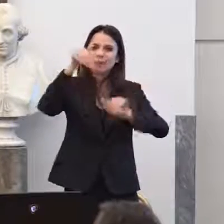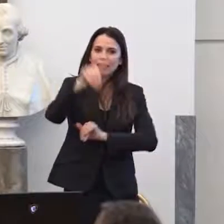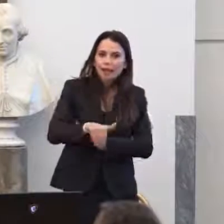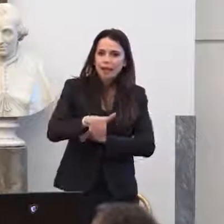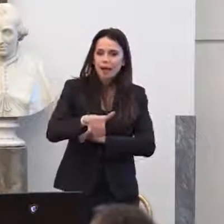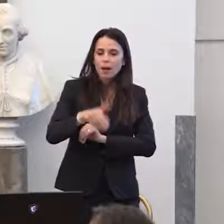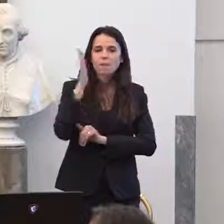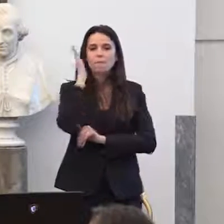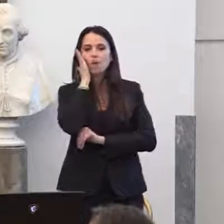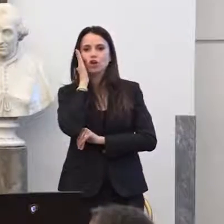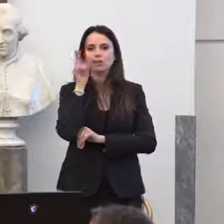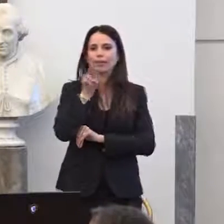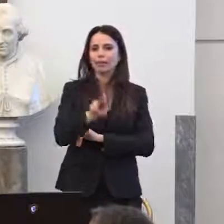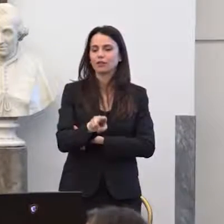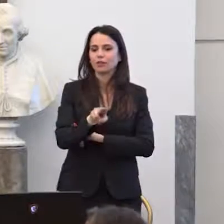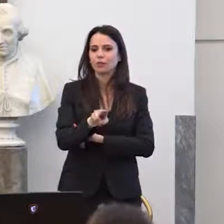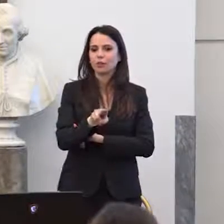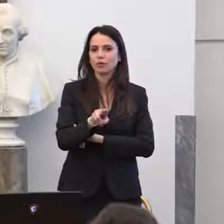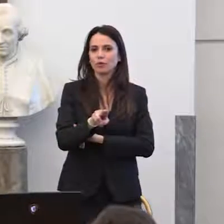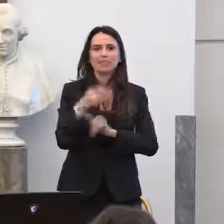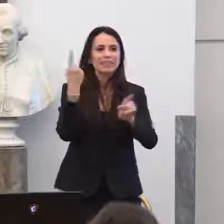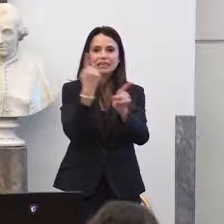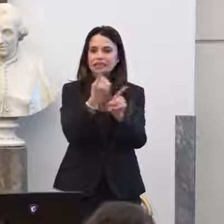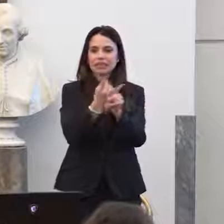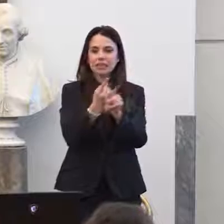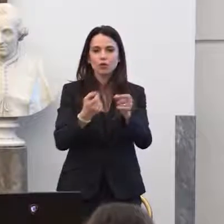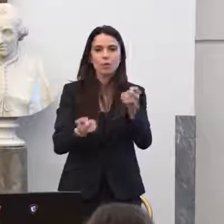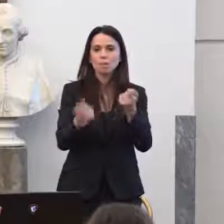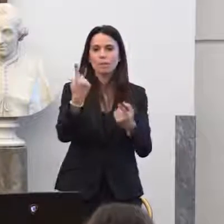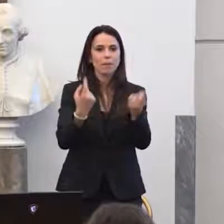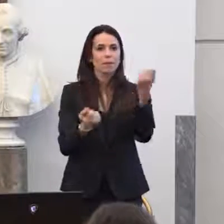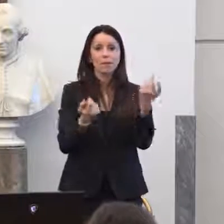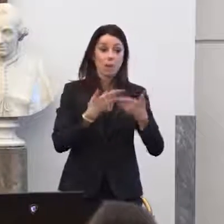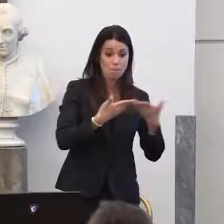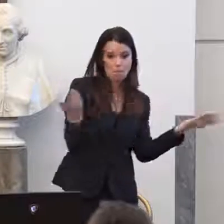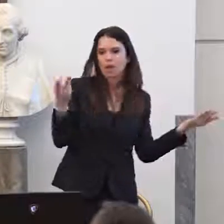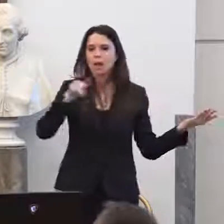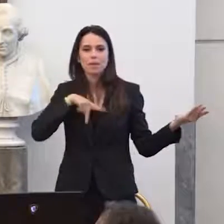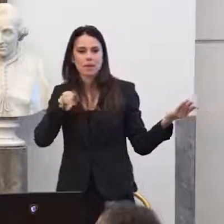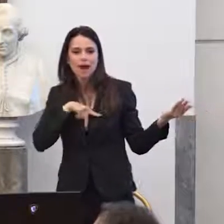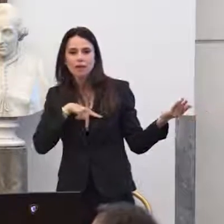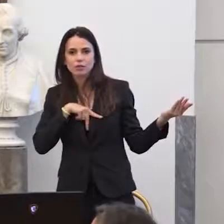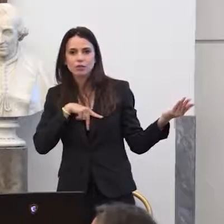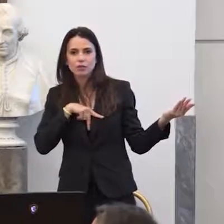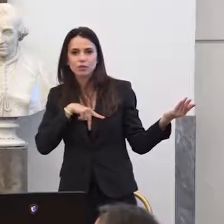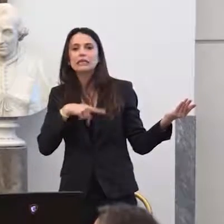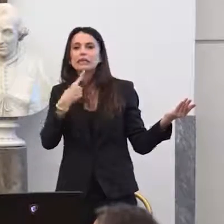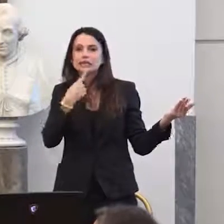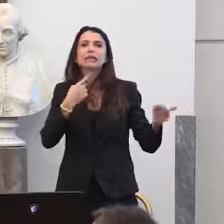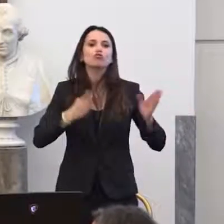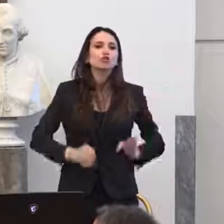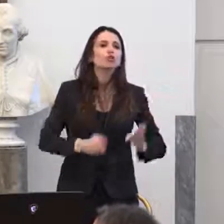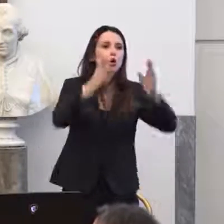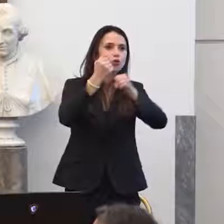livello nazionale, che vanno giustamente attivati, nel pubblico, nel privato, cioè le strutture che hanno a cuore l'interesse